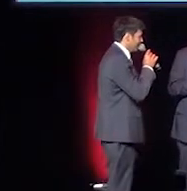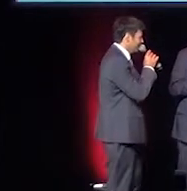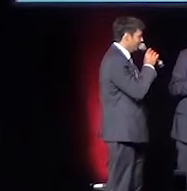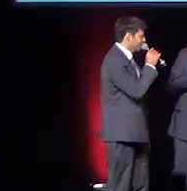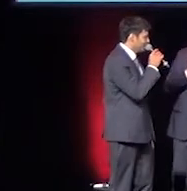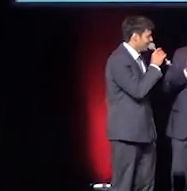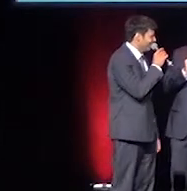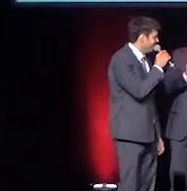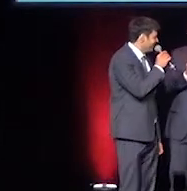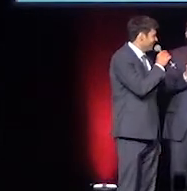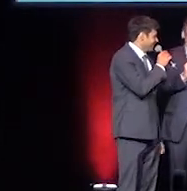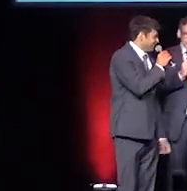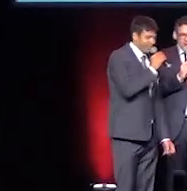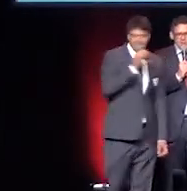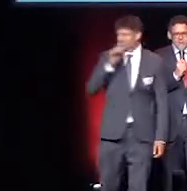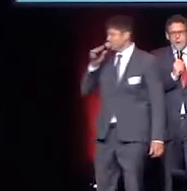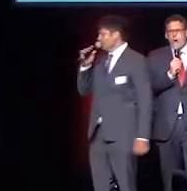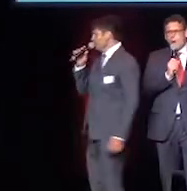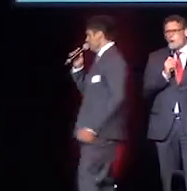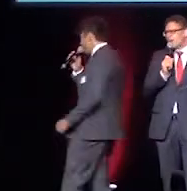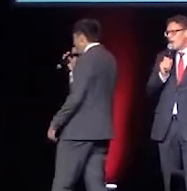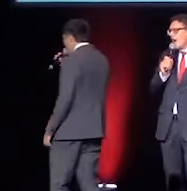Bescheid und dann hilft der